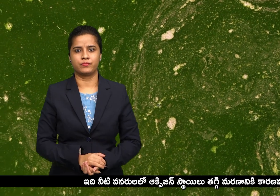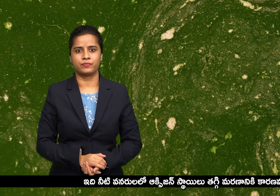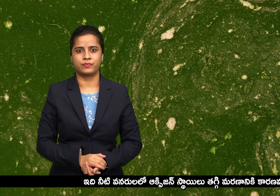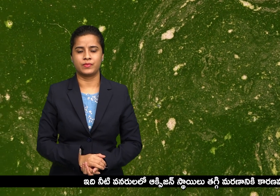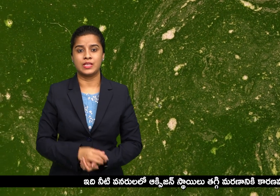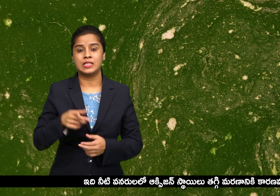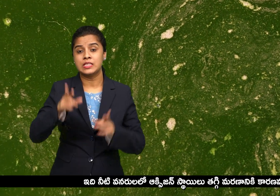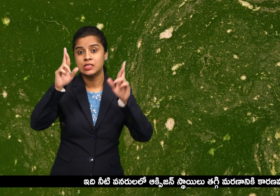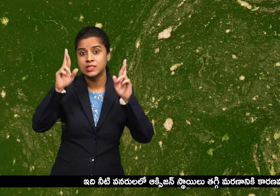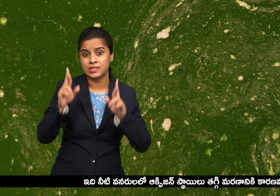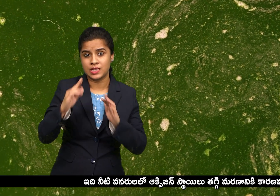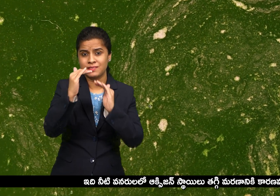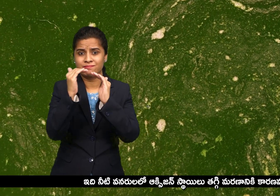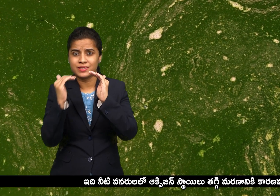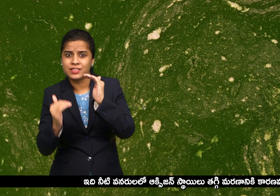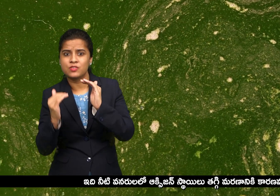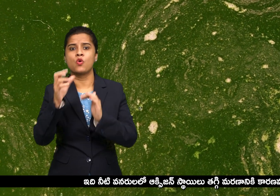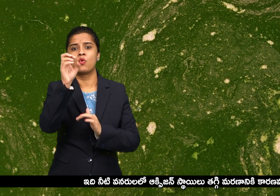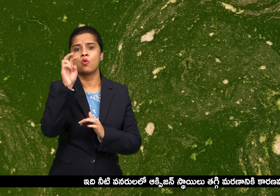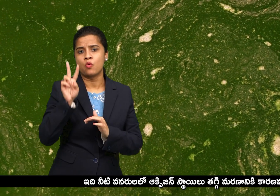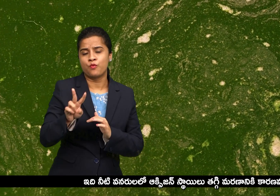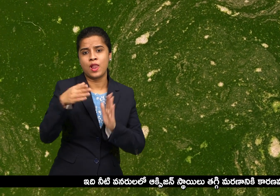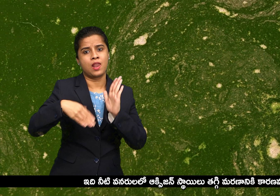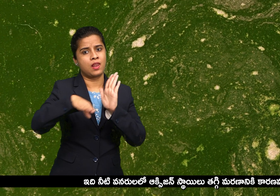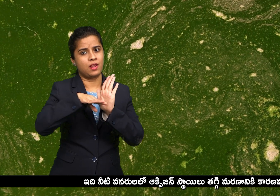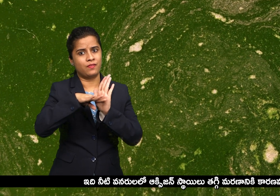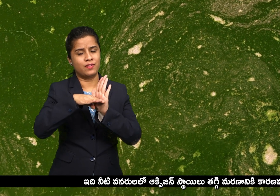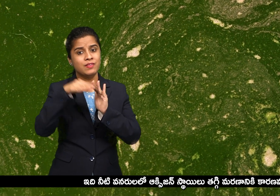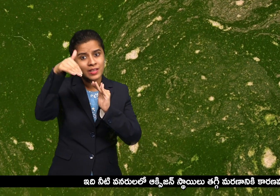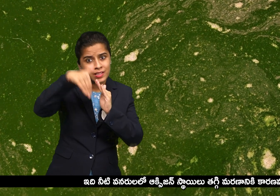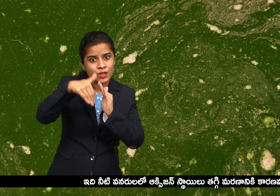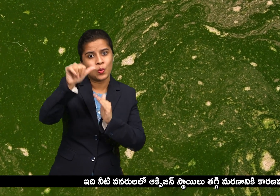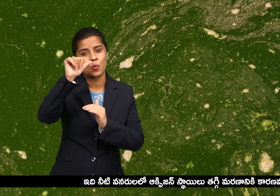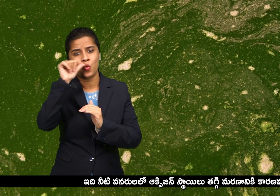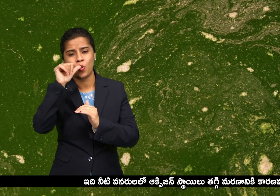ఇది నీటి వనరులలో ఆక్సిజన్ స్థాయిలు తగ్గి మరణానికి కారణమవుతాయి.